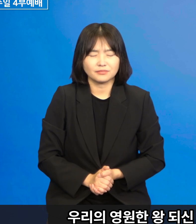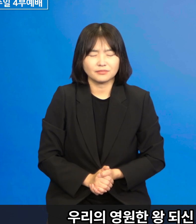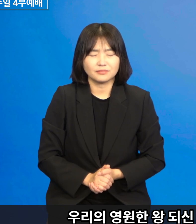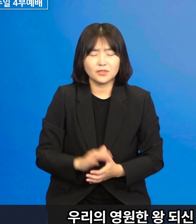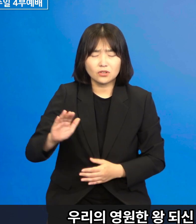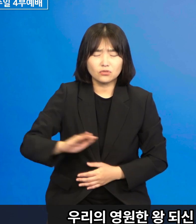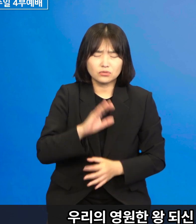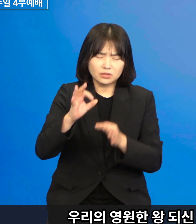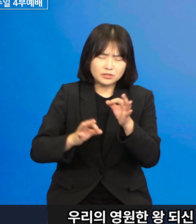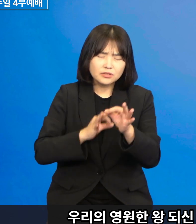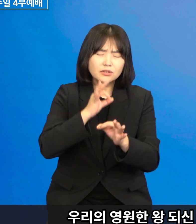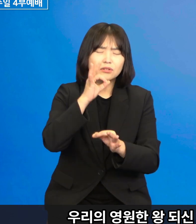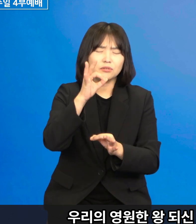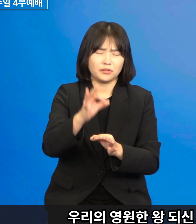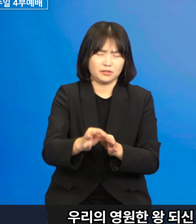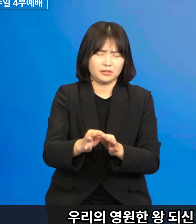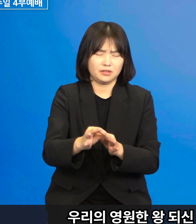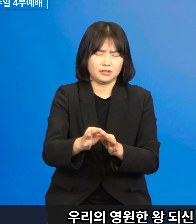우리의 영원한